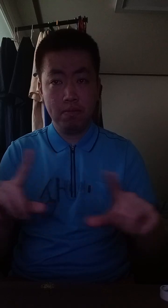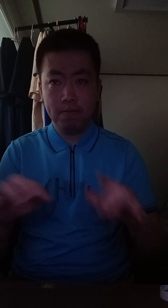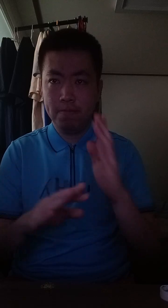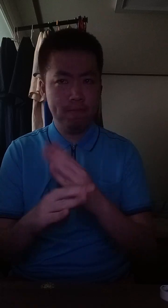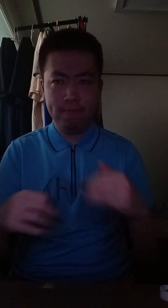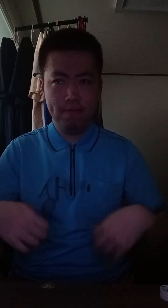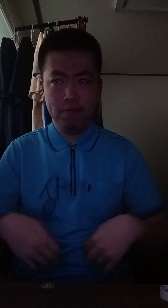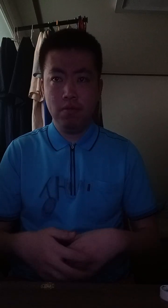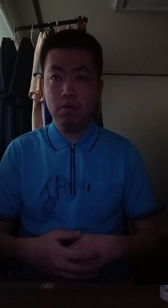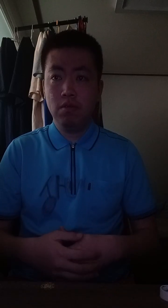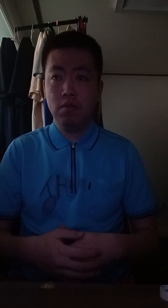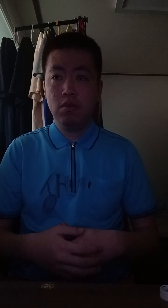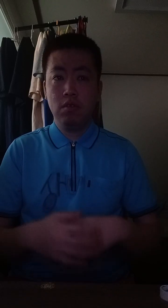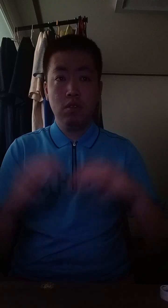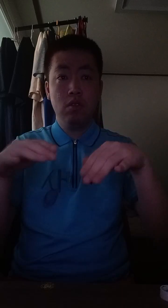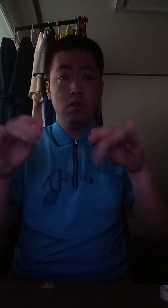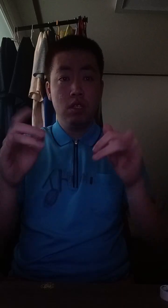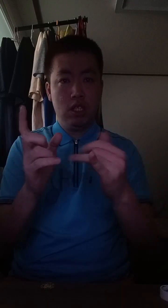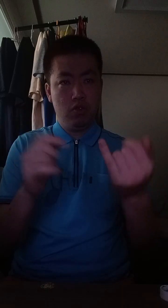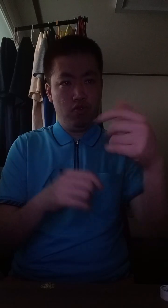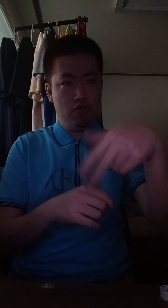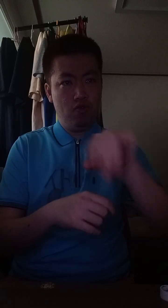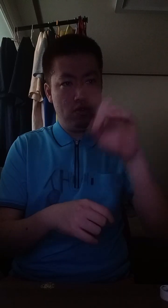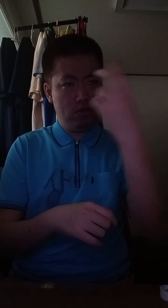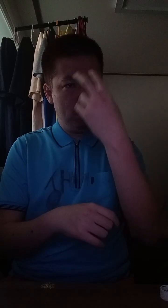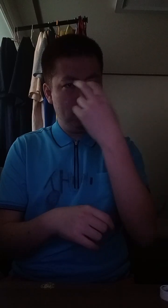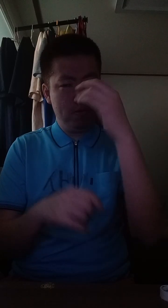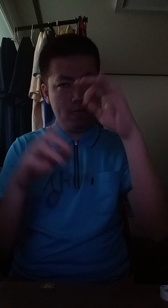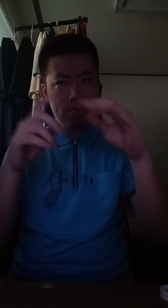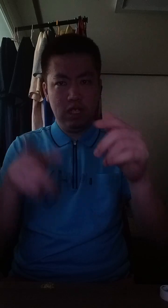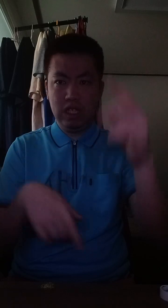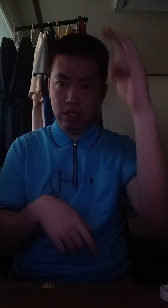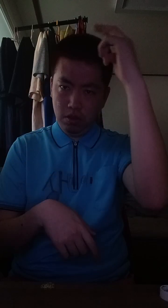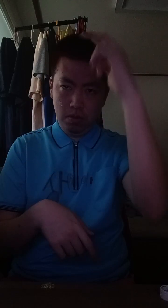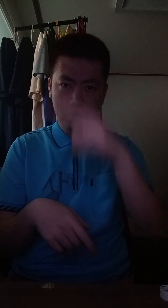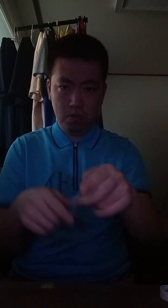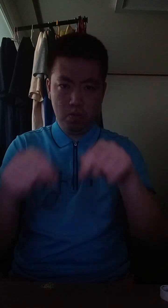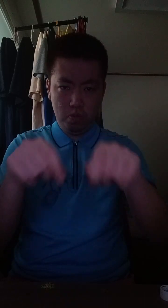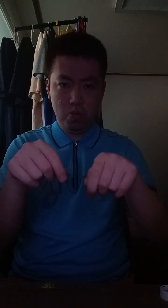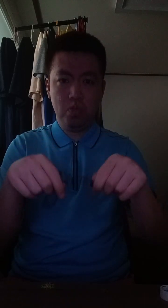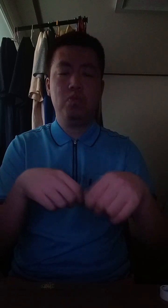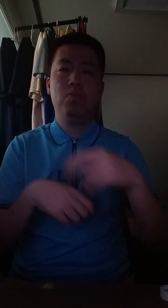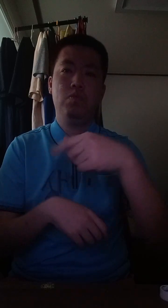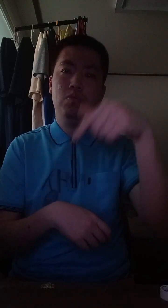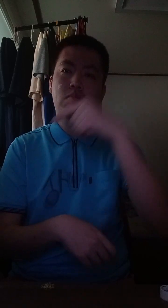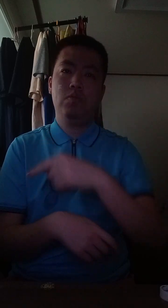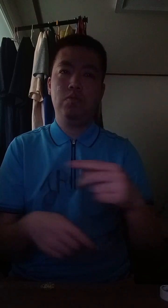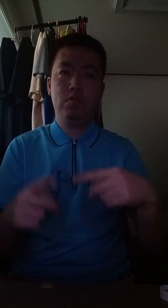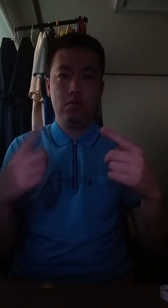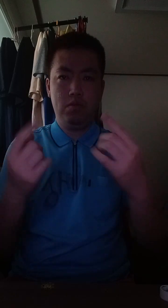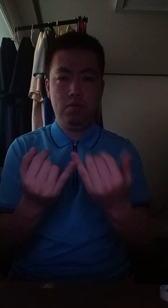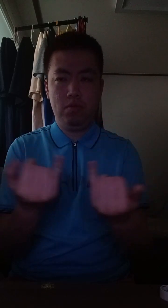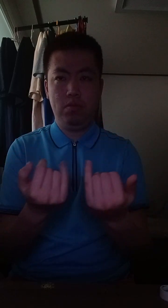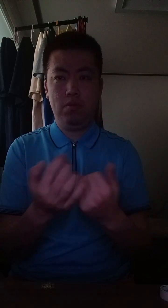않았습니다. 경찰은 시신을 수습한 뒤 기관사를 불러 사고 경위를 조사 중입니다. 어제 오후